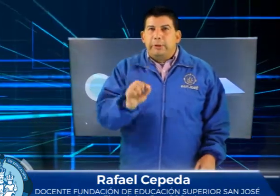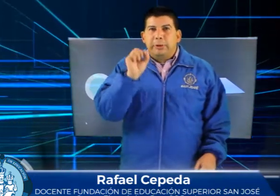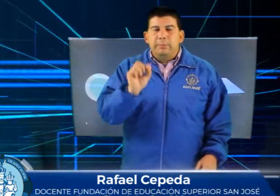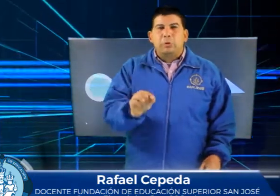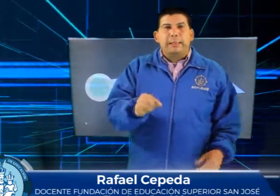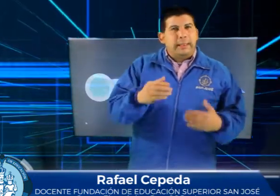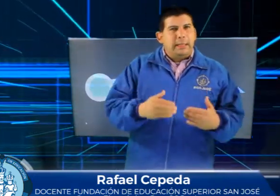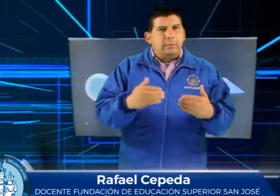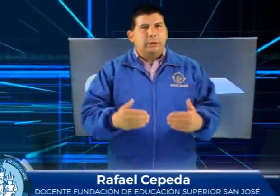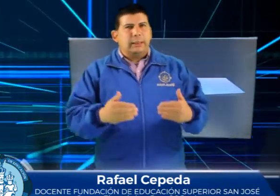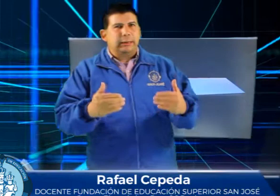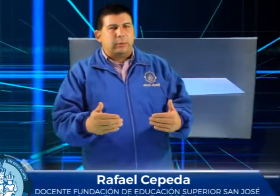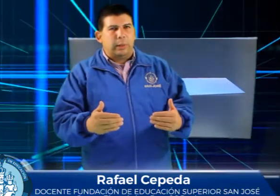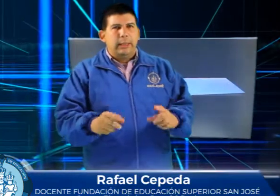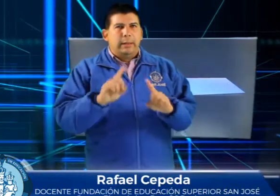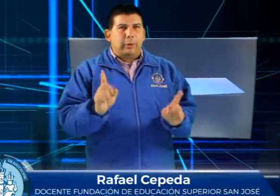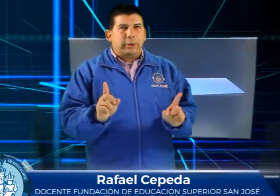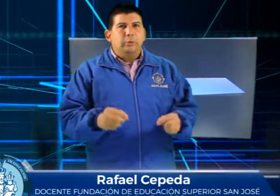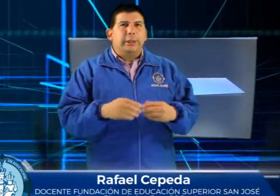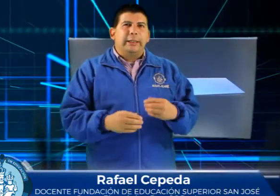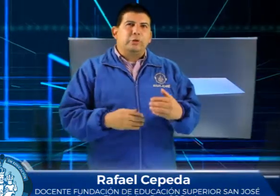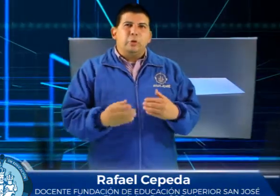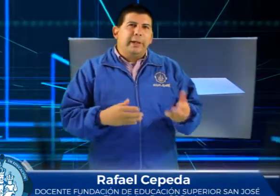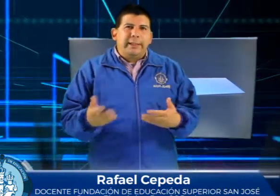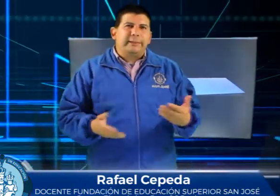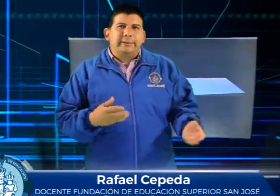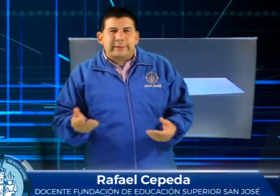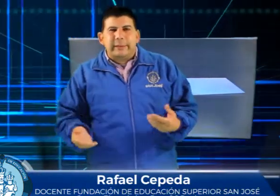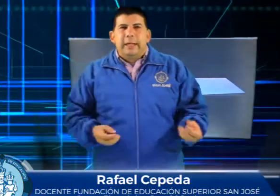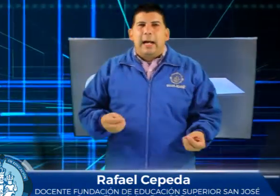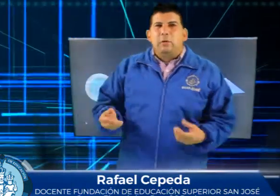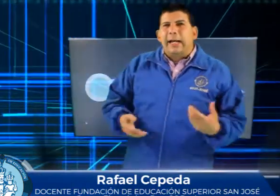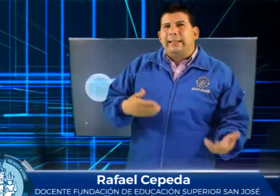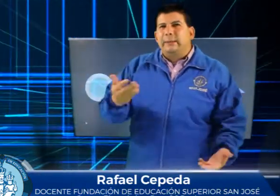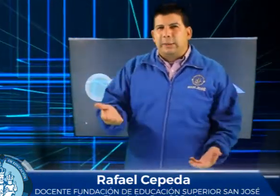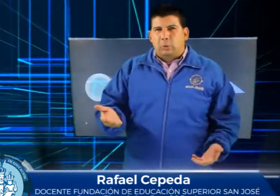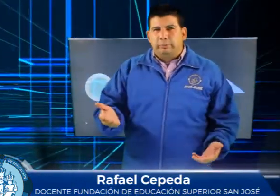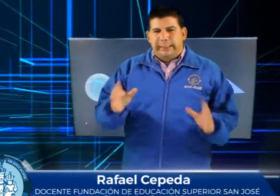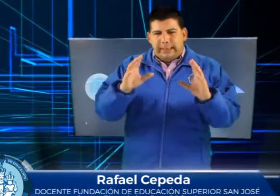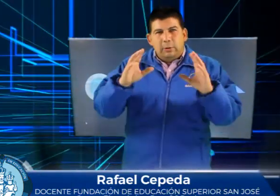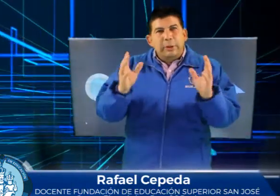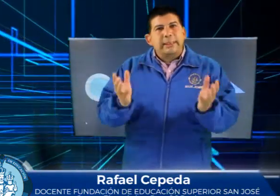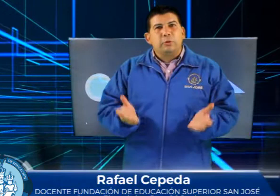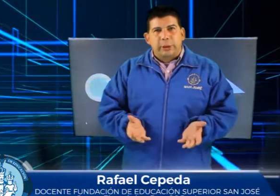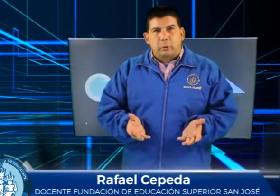eso es importante que miremos a esta asignatura recordemos que esto no es algo que alguien se inventó es algo que se concertó